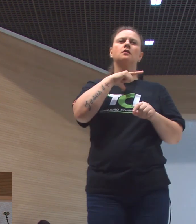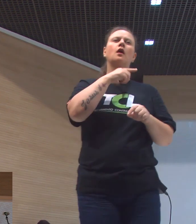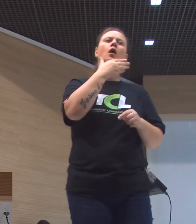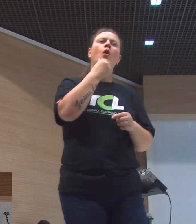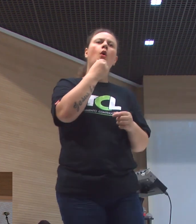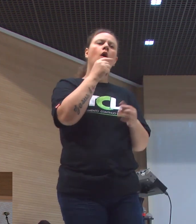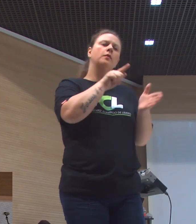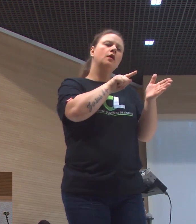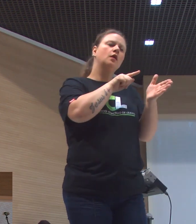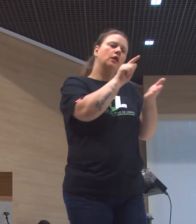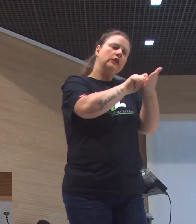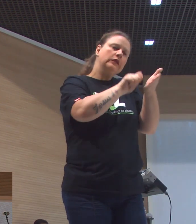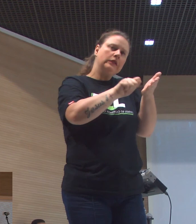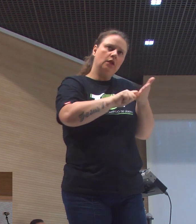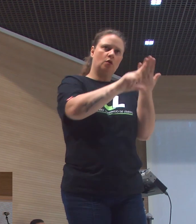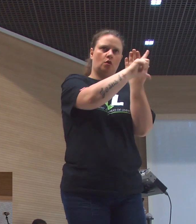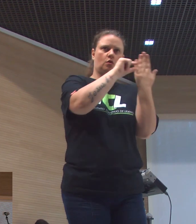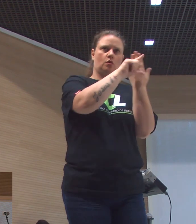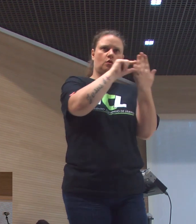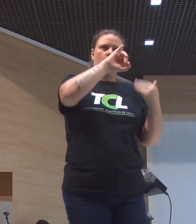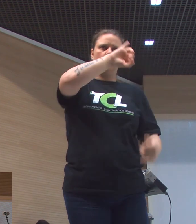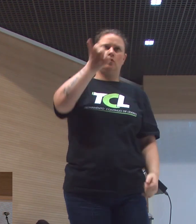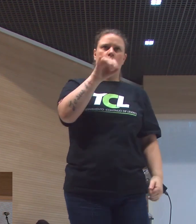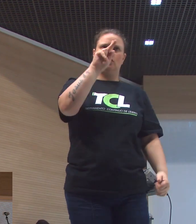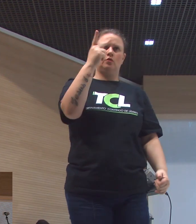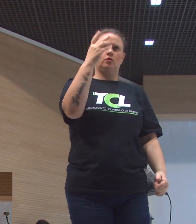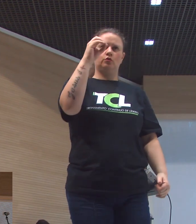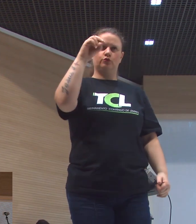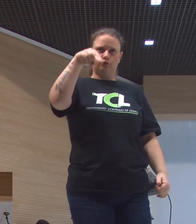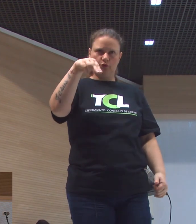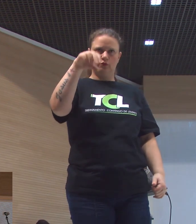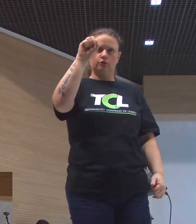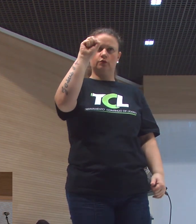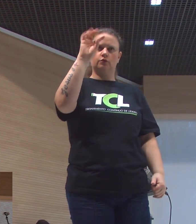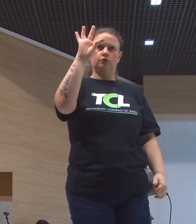do Monte. Ele chama o Sermão do Monte de contra a cultura cristã.